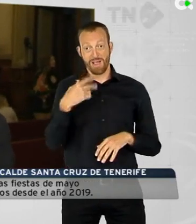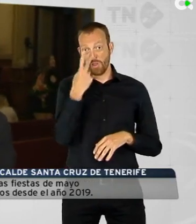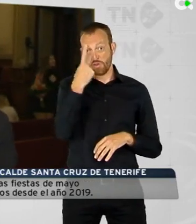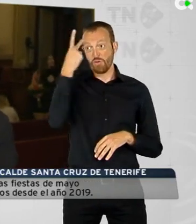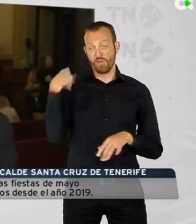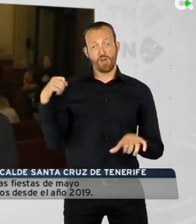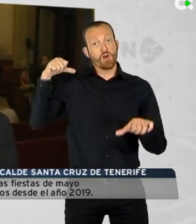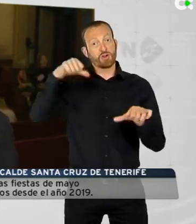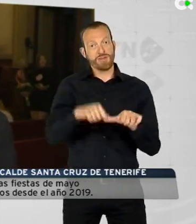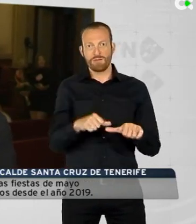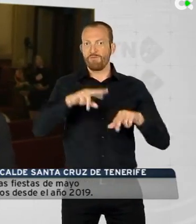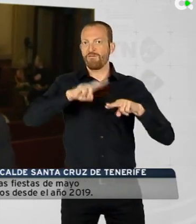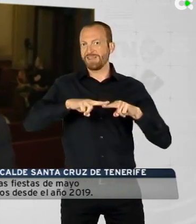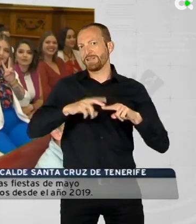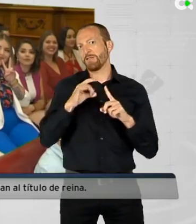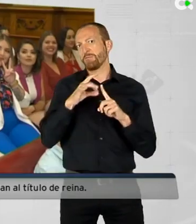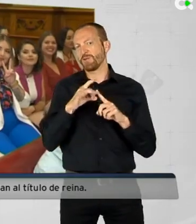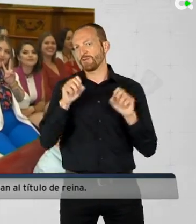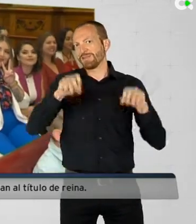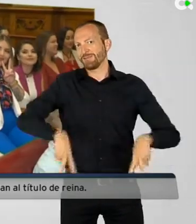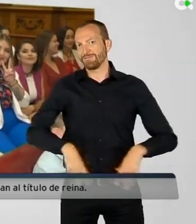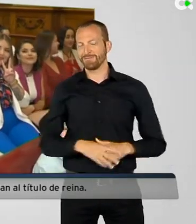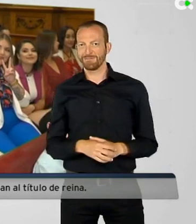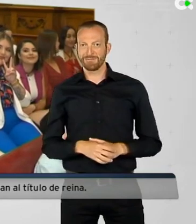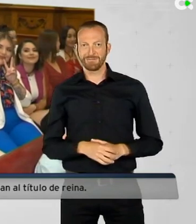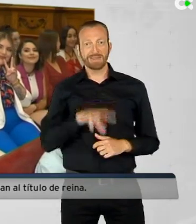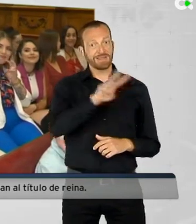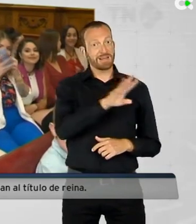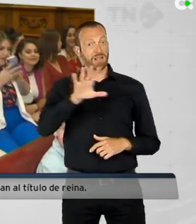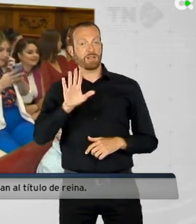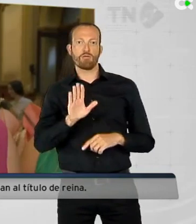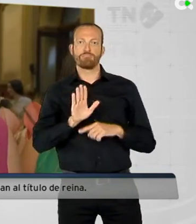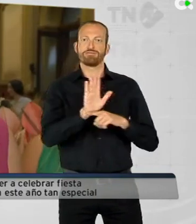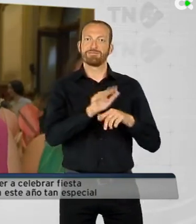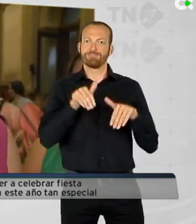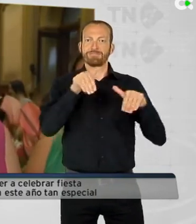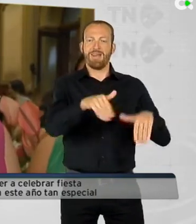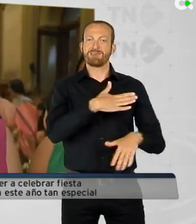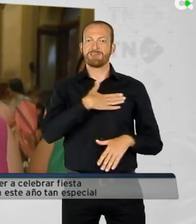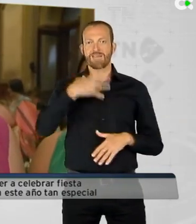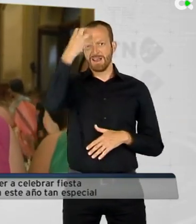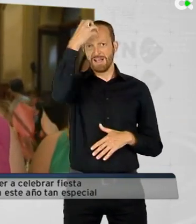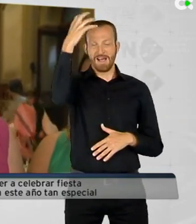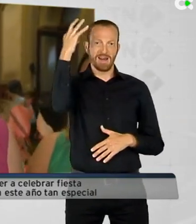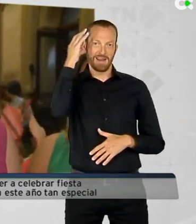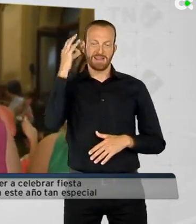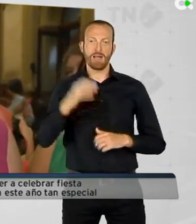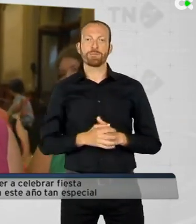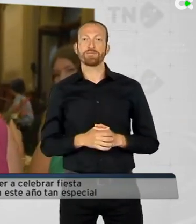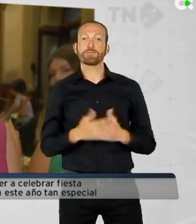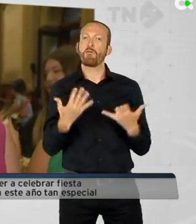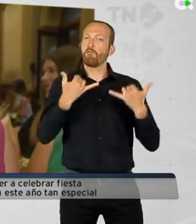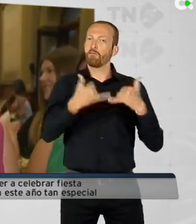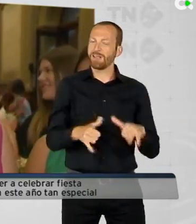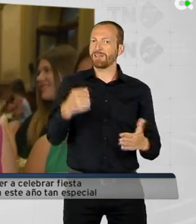mayo como las conocemos desde el año 2019. 35 optan al título de reina. Era hora de volver a celebrar fiestas y qué menos